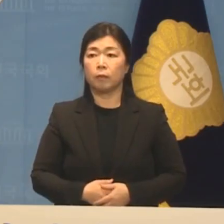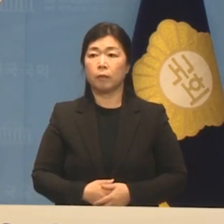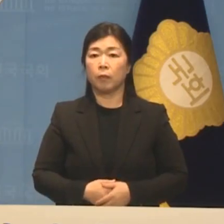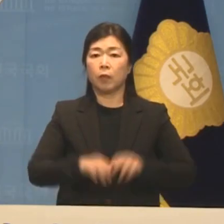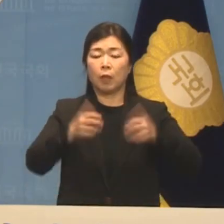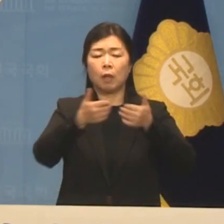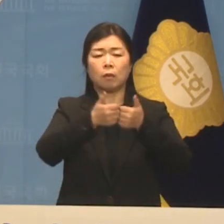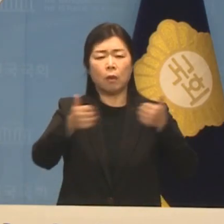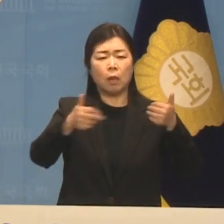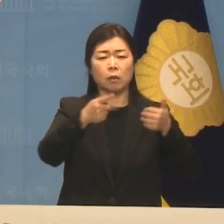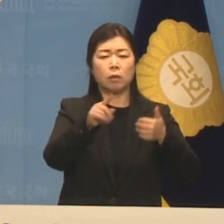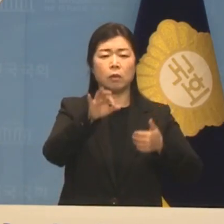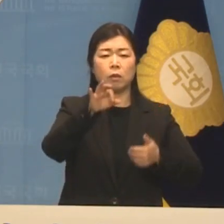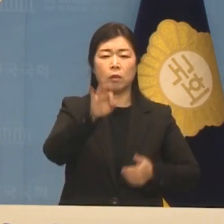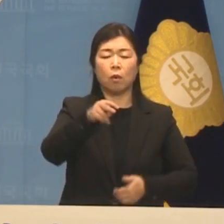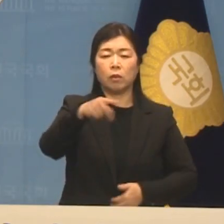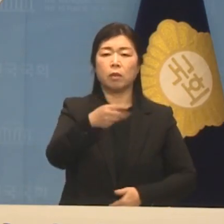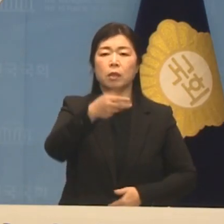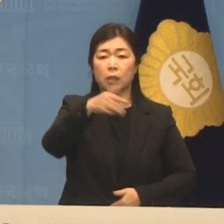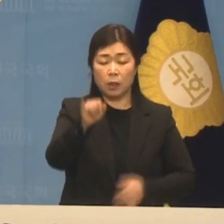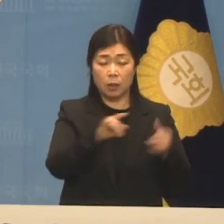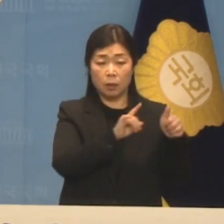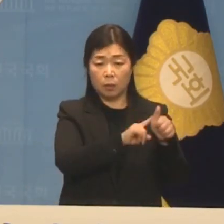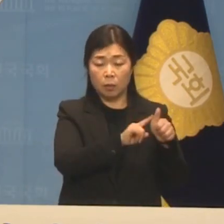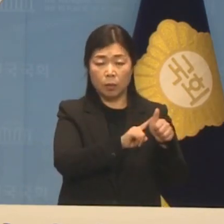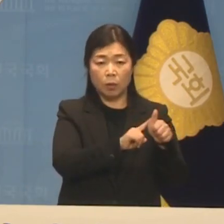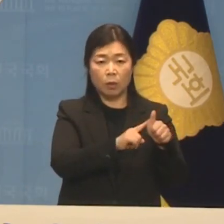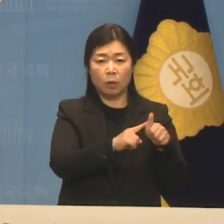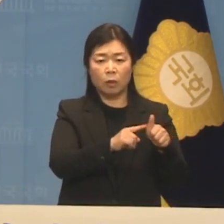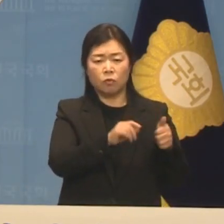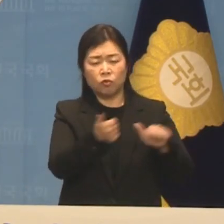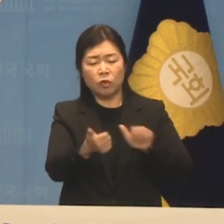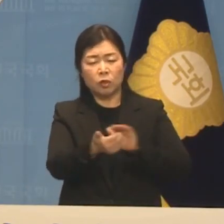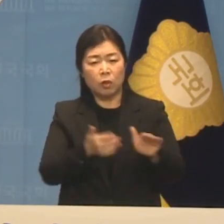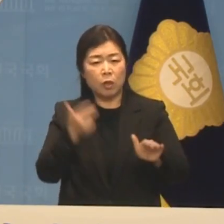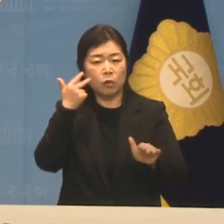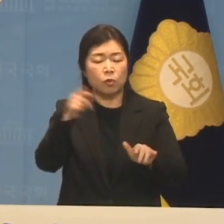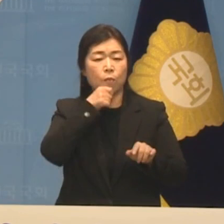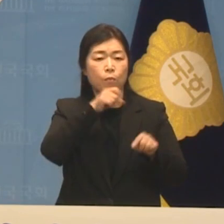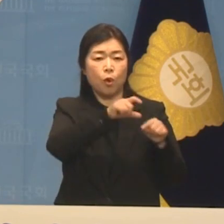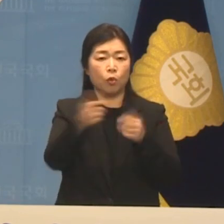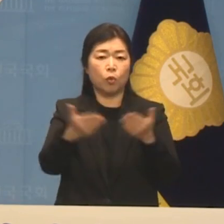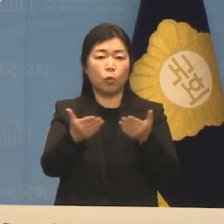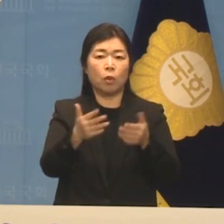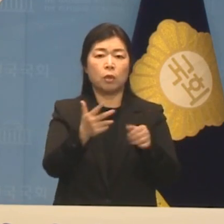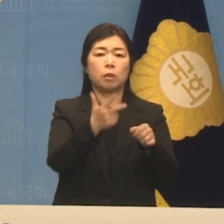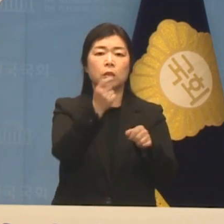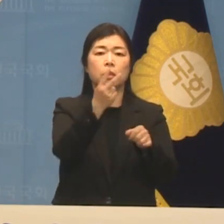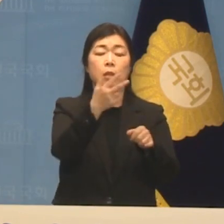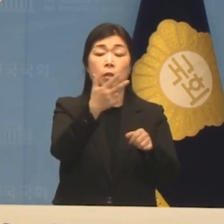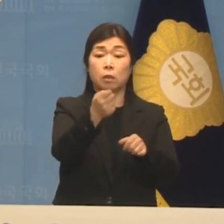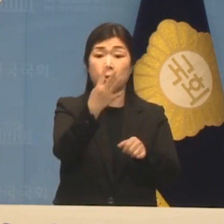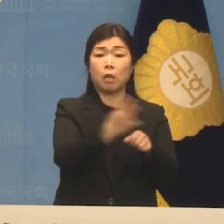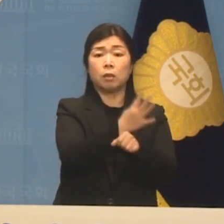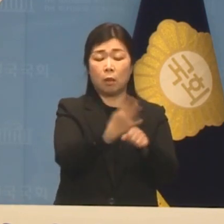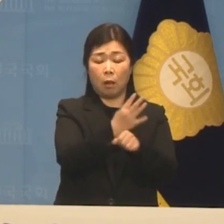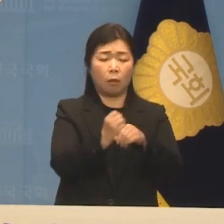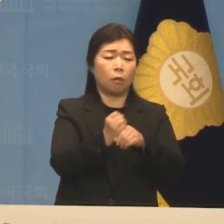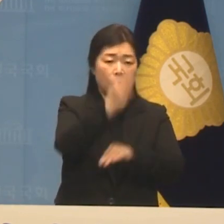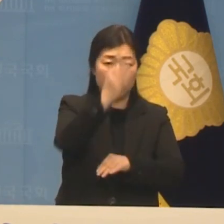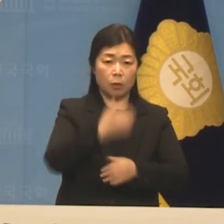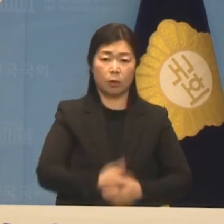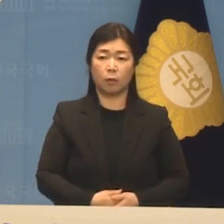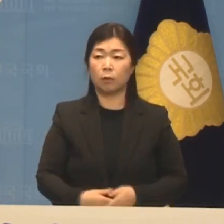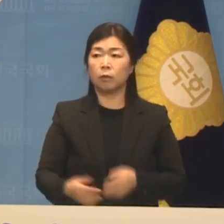고 정슬기님의 경우 숨지기 전 일주 평균 노동시간은 무려 74시간이 넘었습니다.